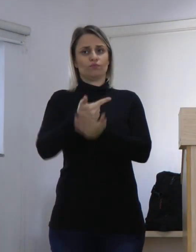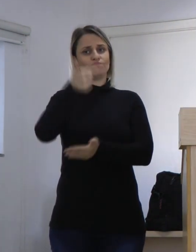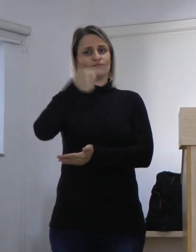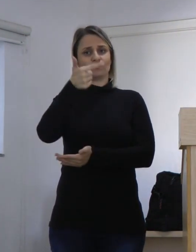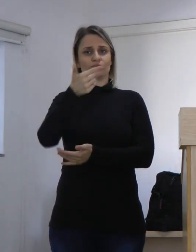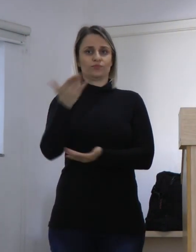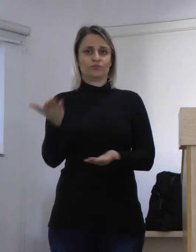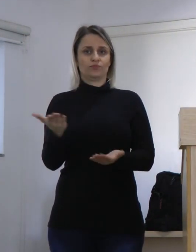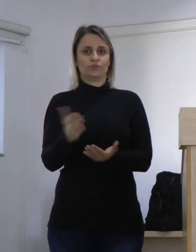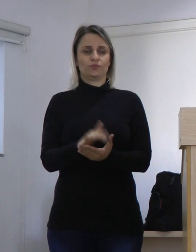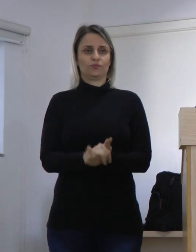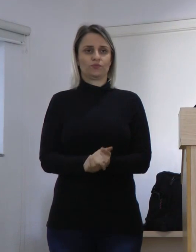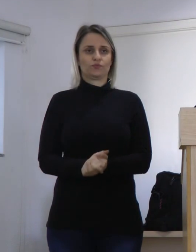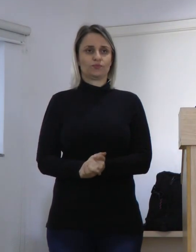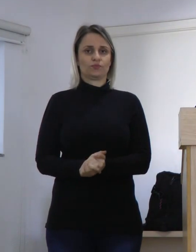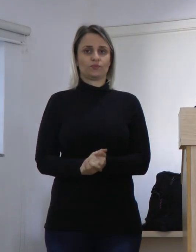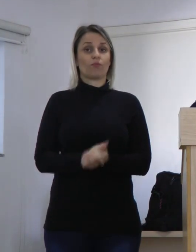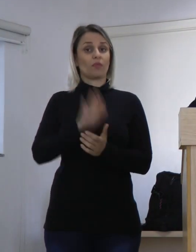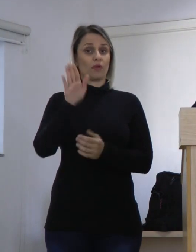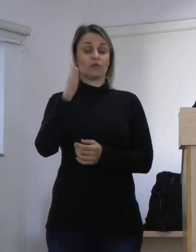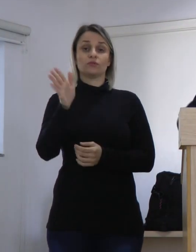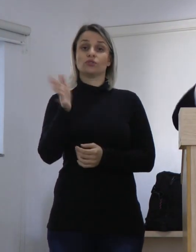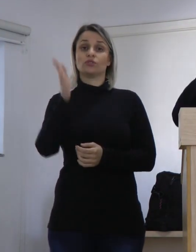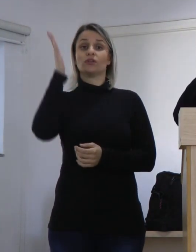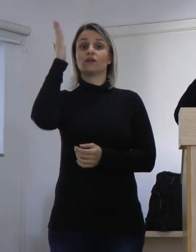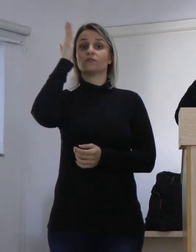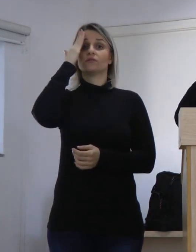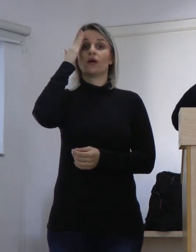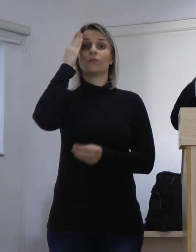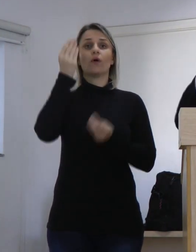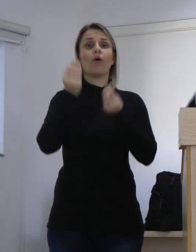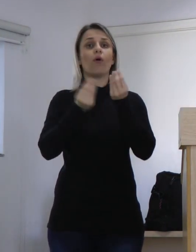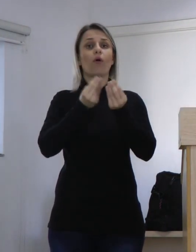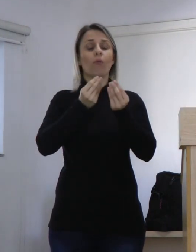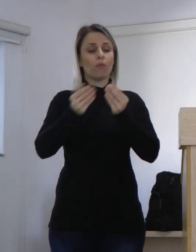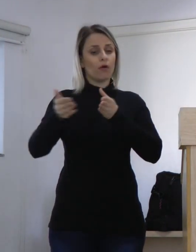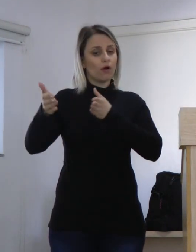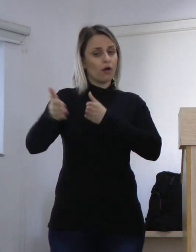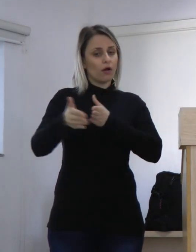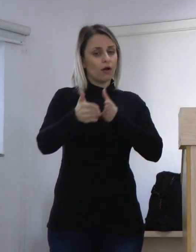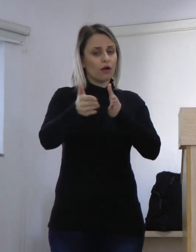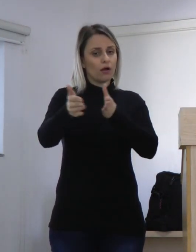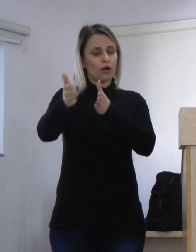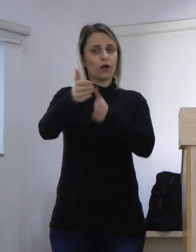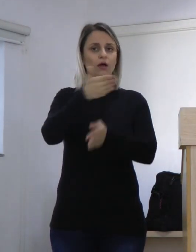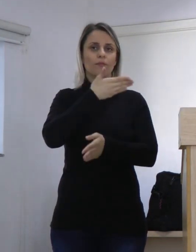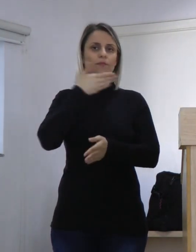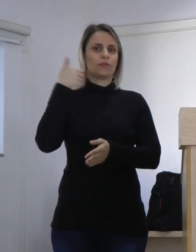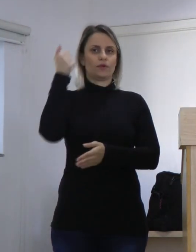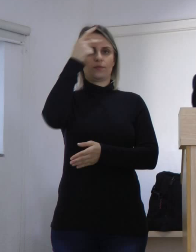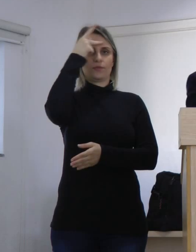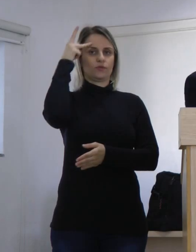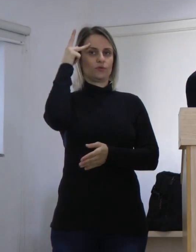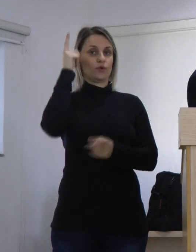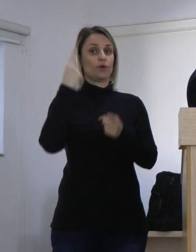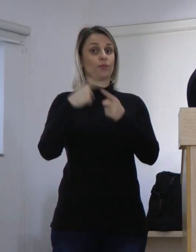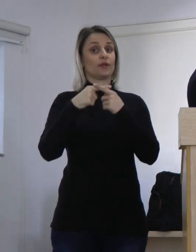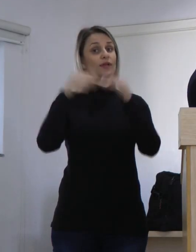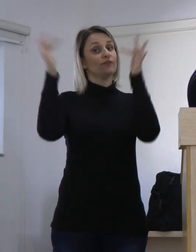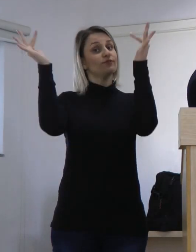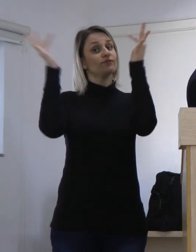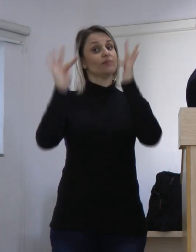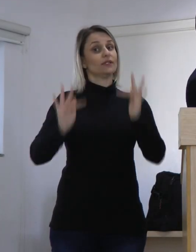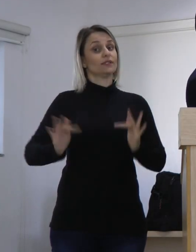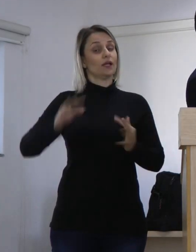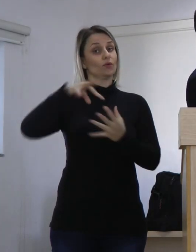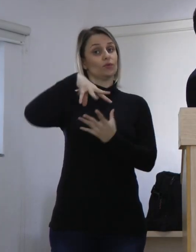Então agora a gente já sabe o caminho para nos tornar pessoas melhores porque a felicidade dos